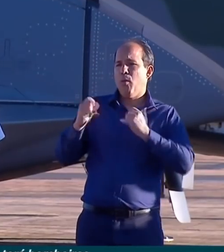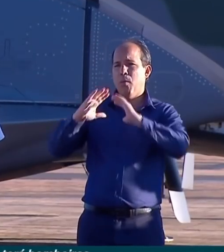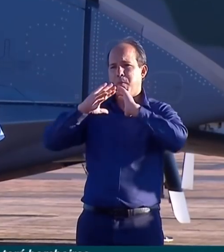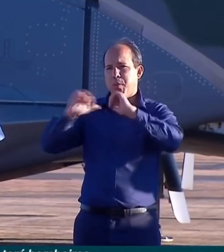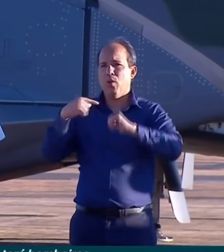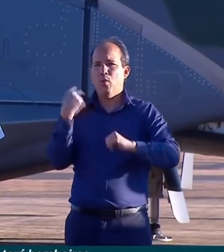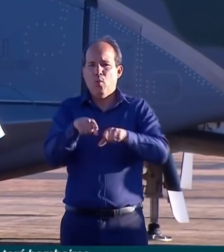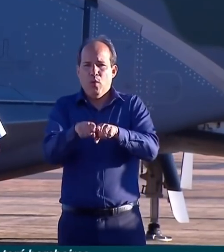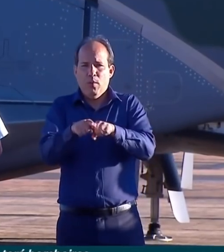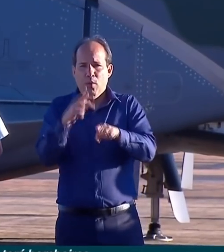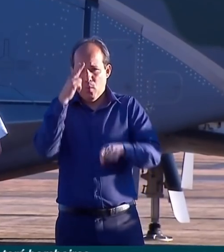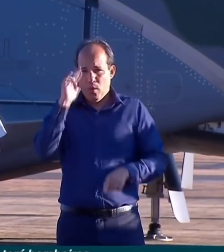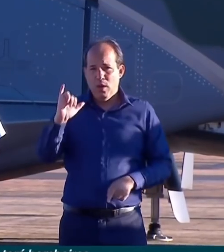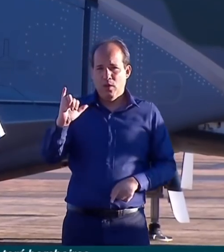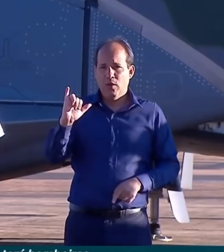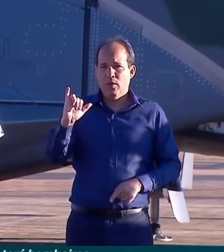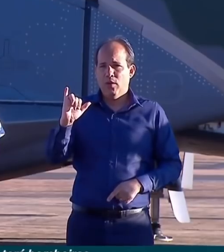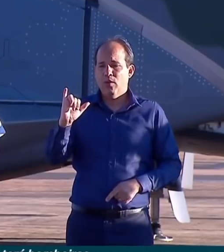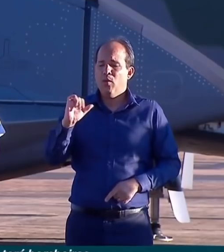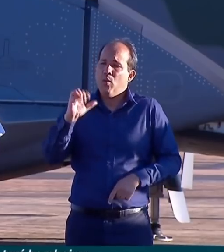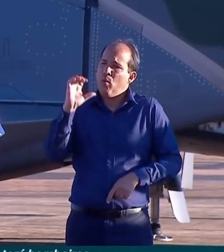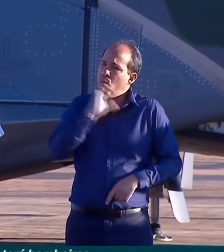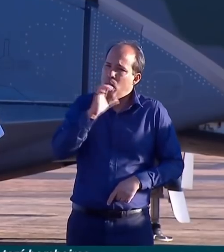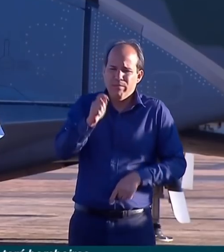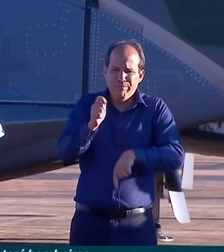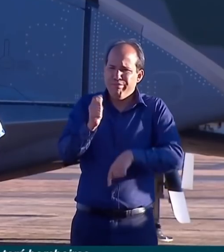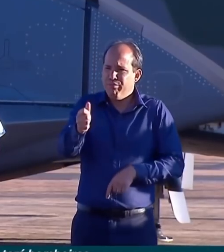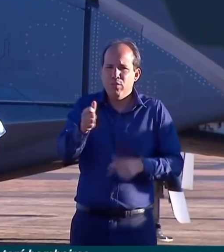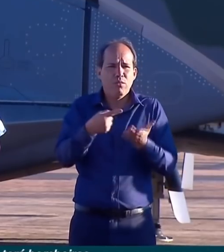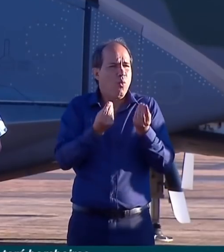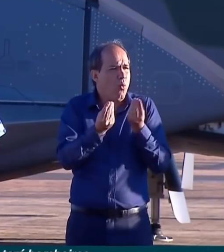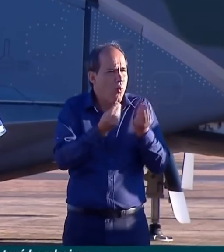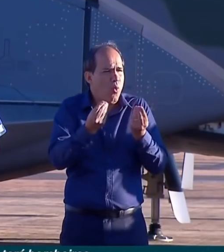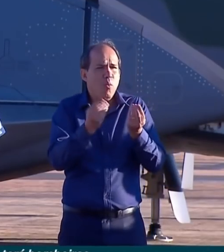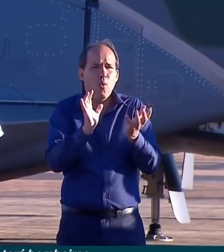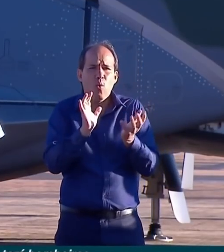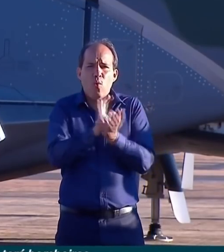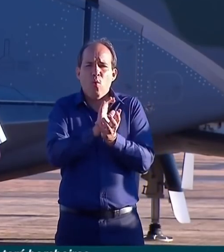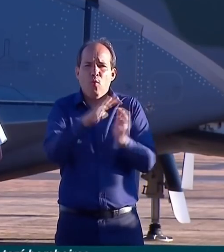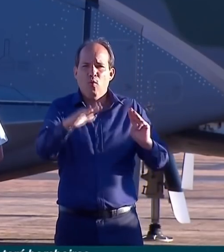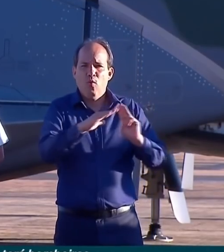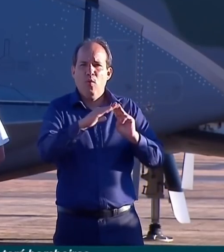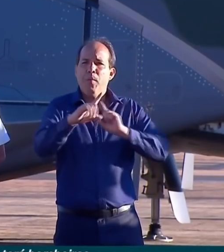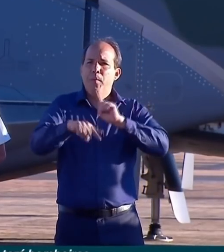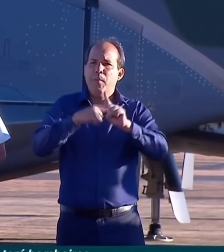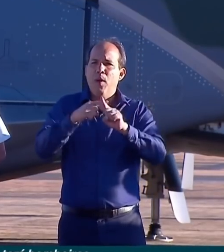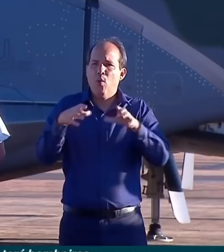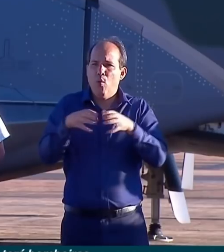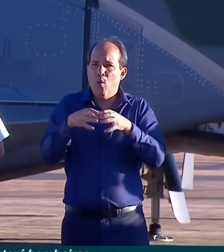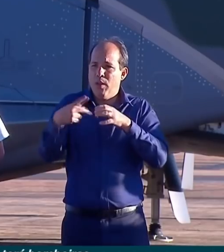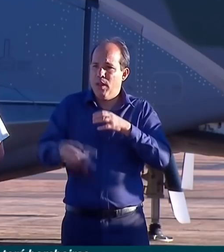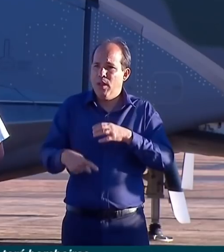pediu os nossos irmãos haitianos rapidamente com as forças armadas com nosso corpo